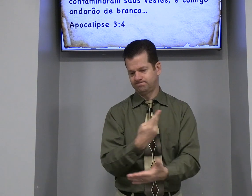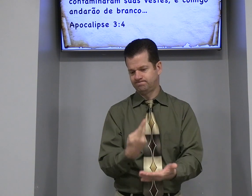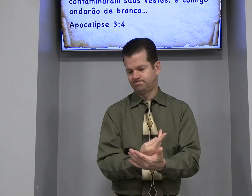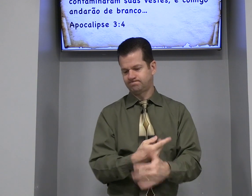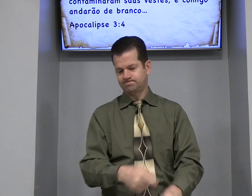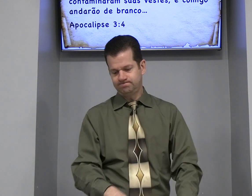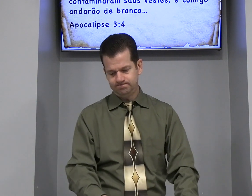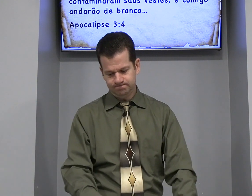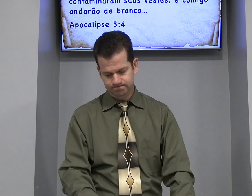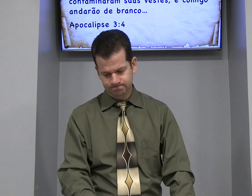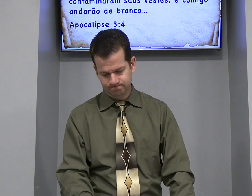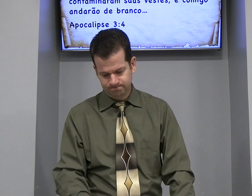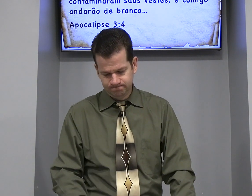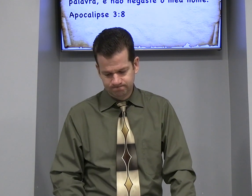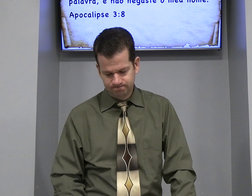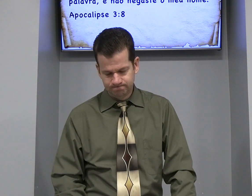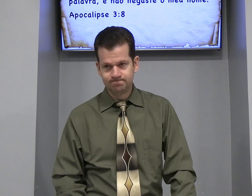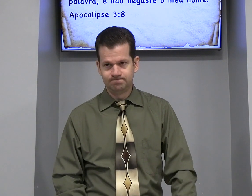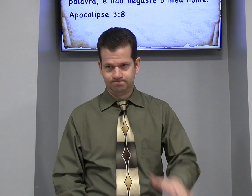que está errado.